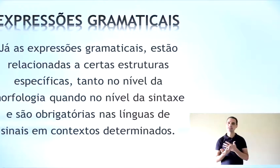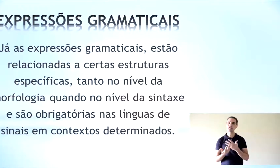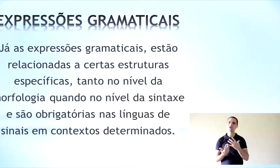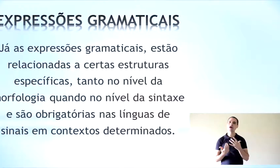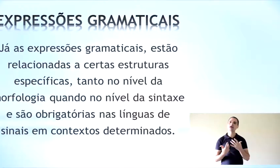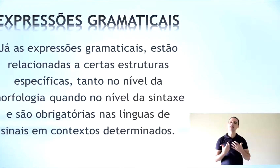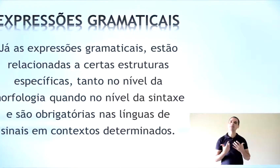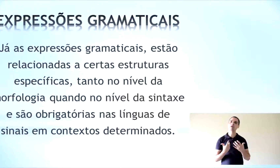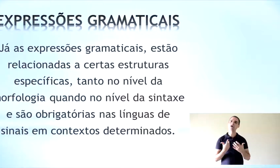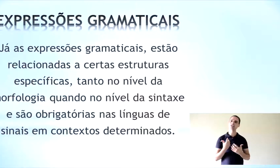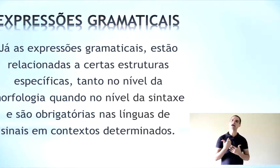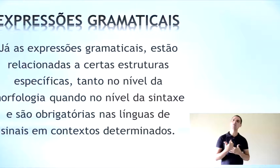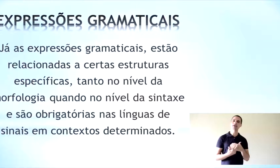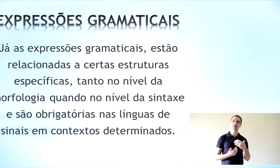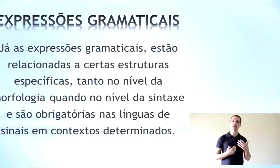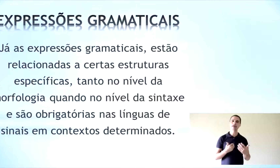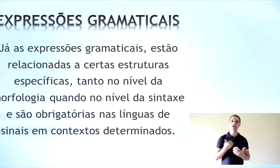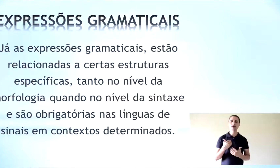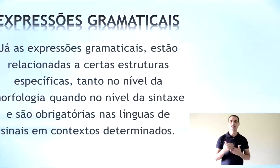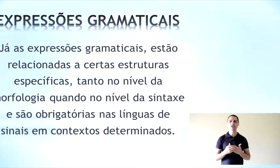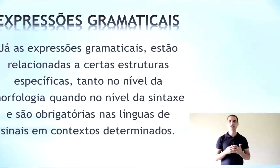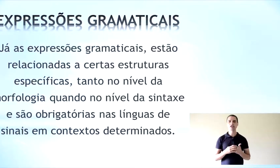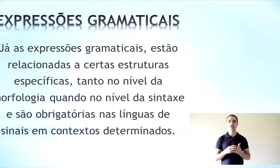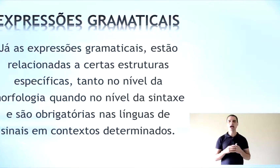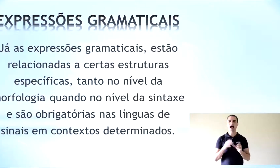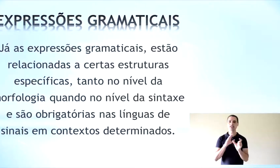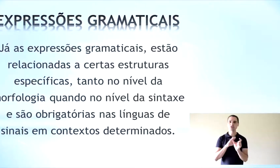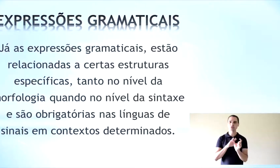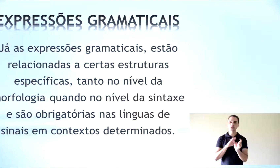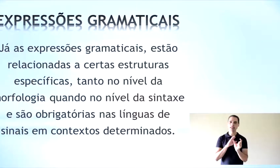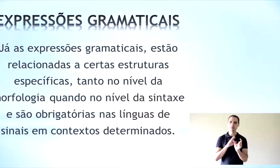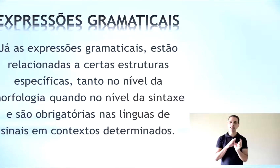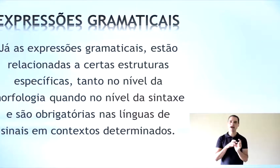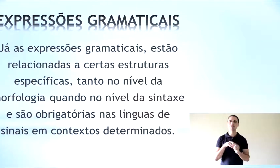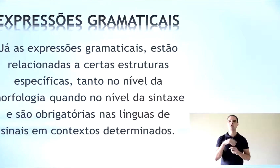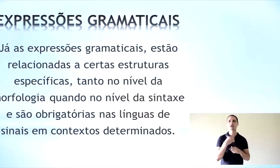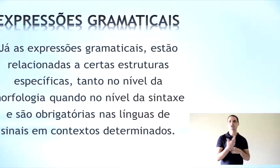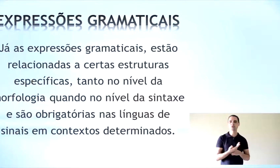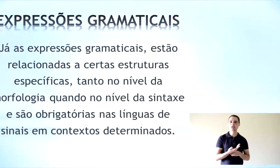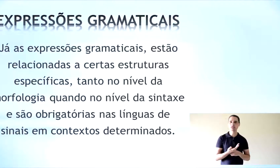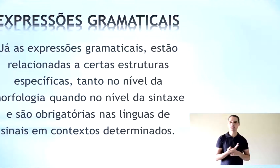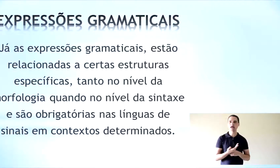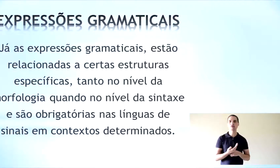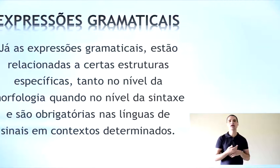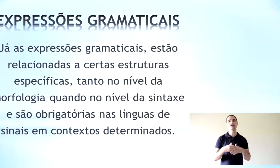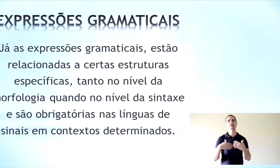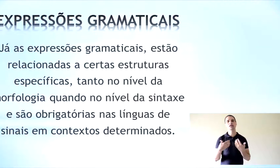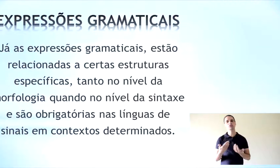facial, ela pode dar uma ideia de que a estrutura da palavra ou a estrutura do sinal, ele está